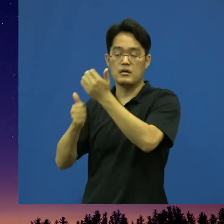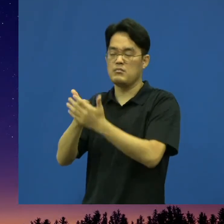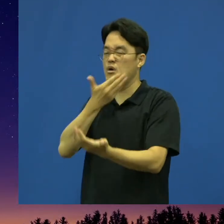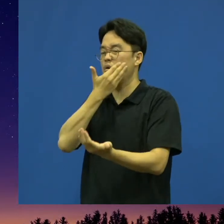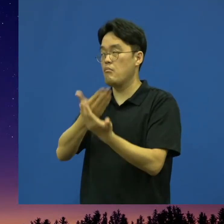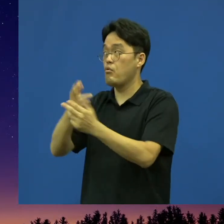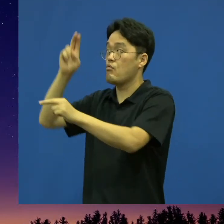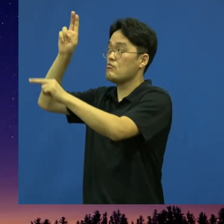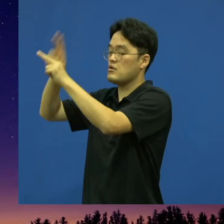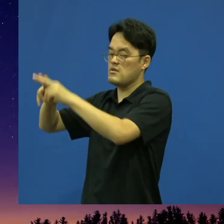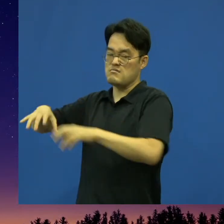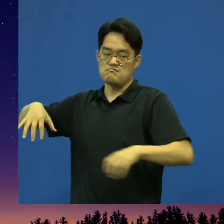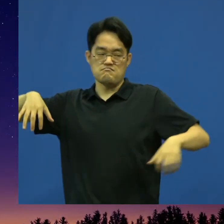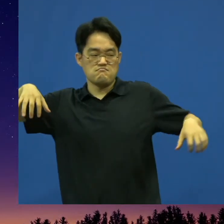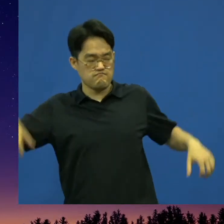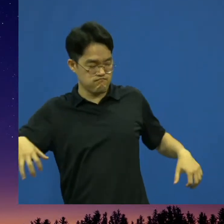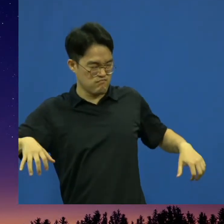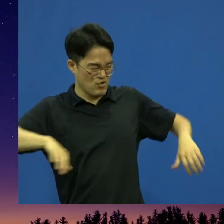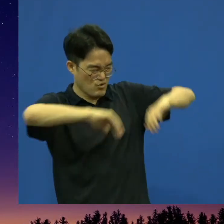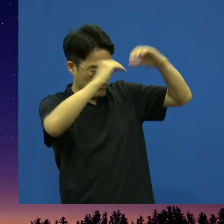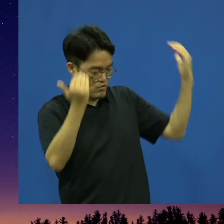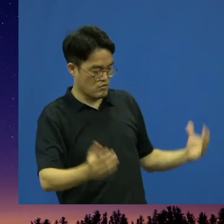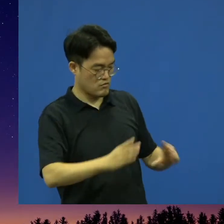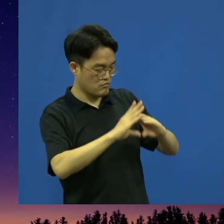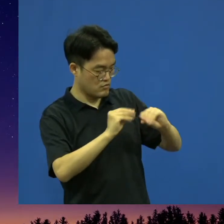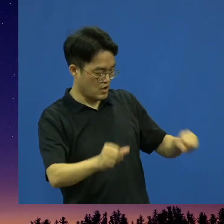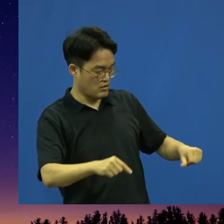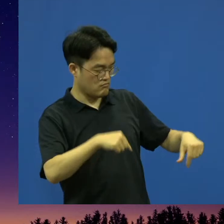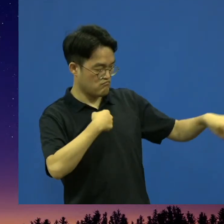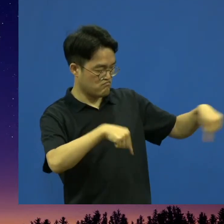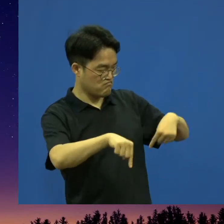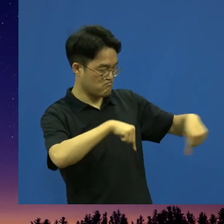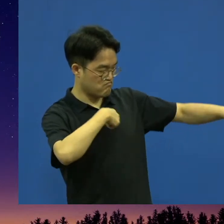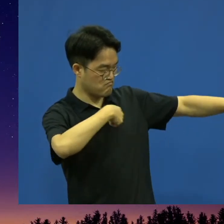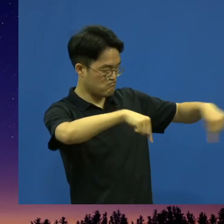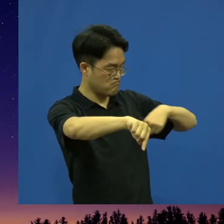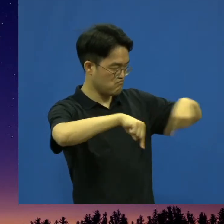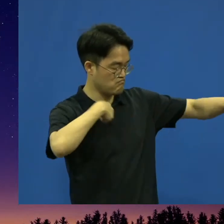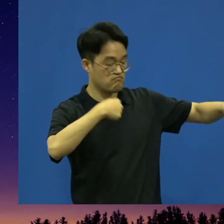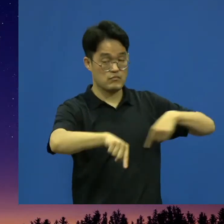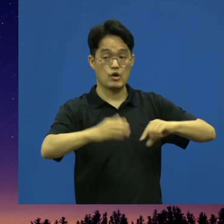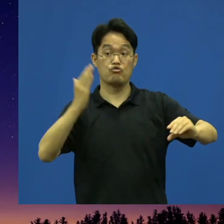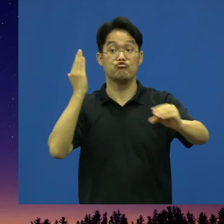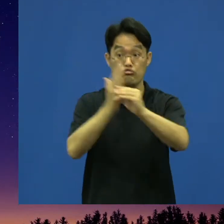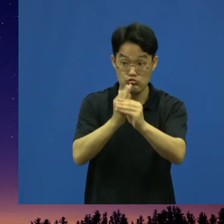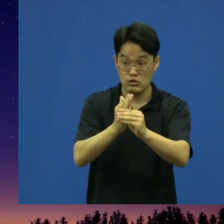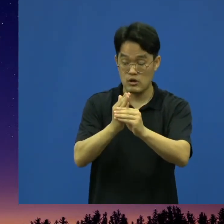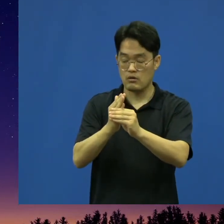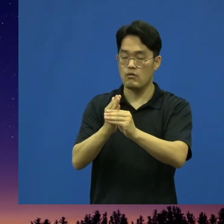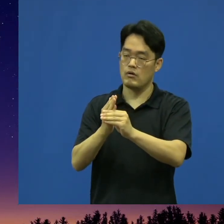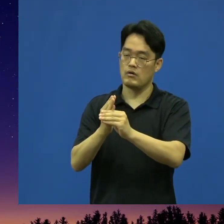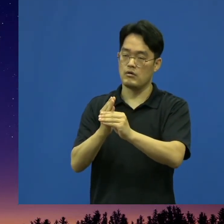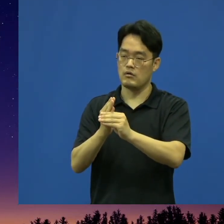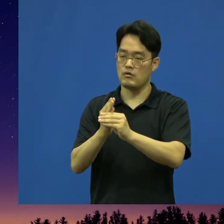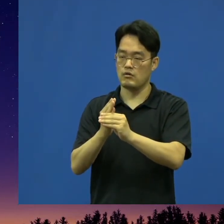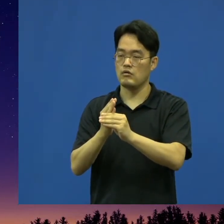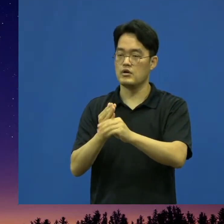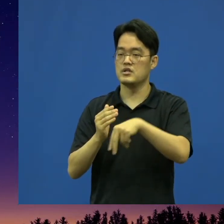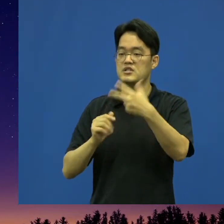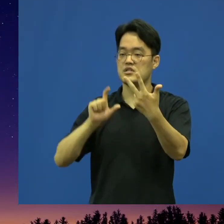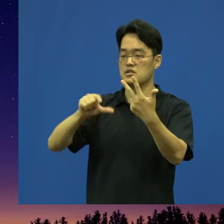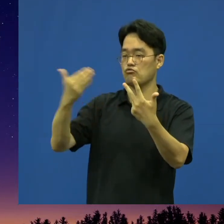앉아서 온 땅과 만물을 통치하고 계셨다. 이렇게 오늘 본문은 말하고 있어요.